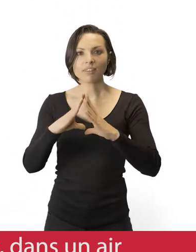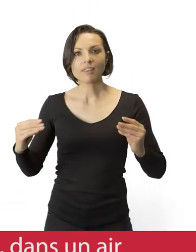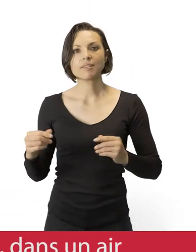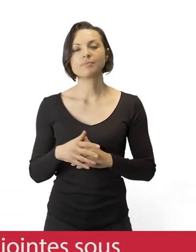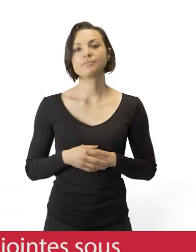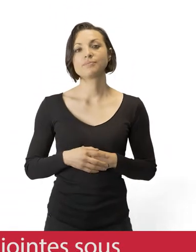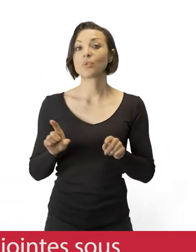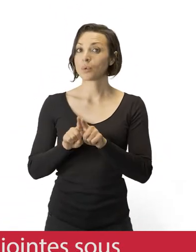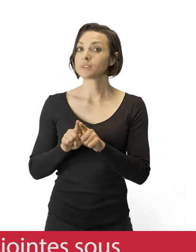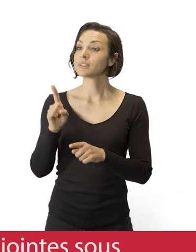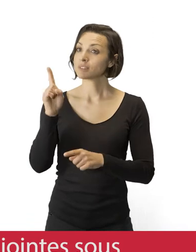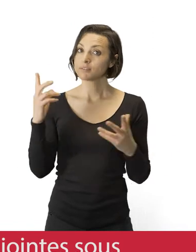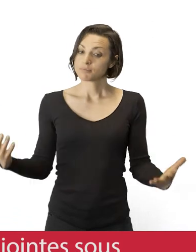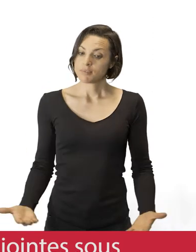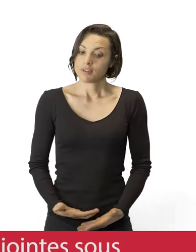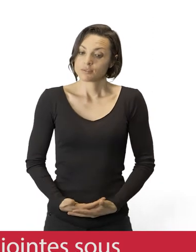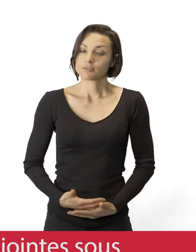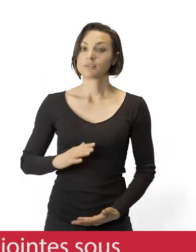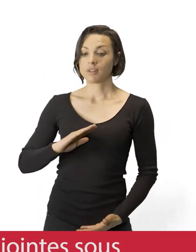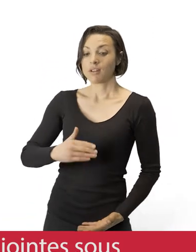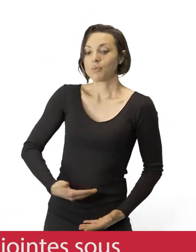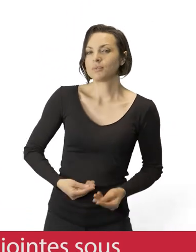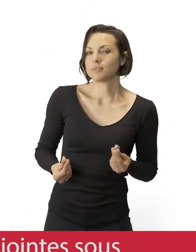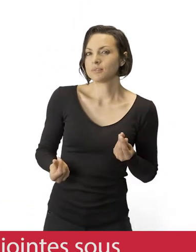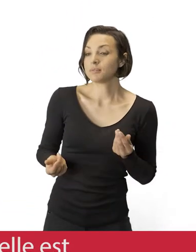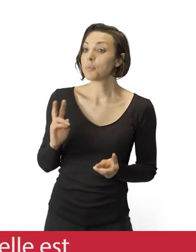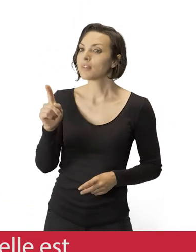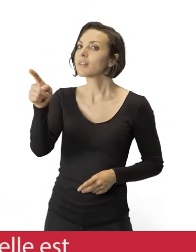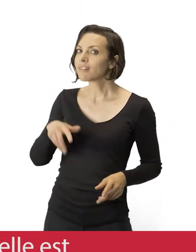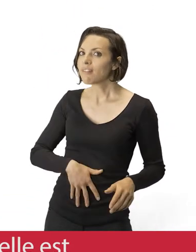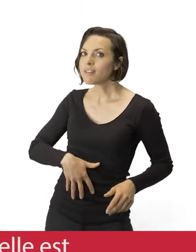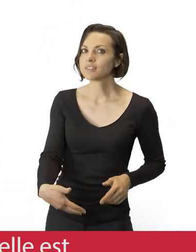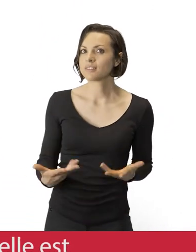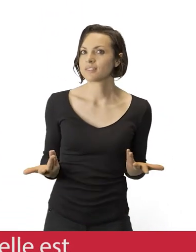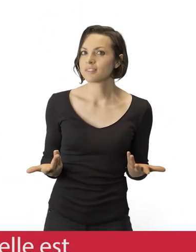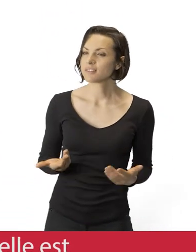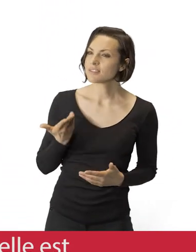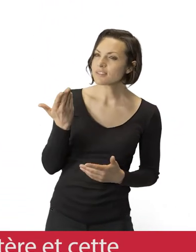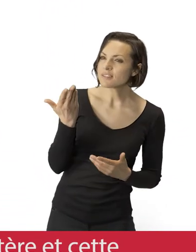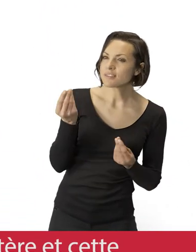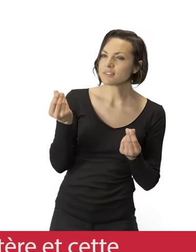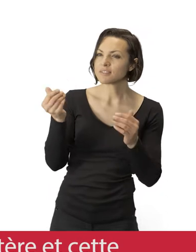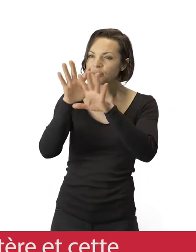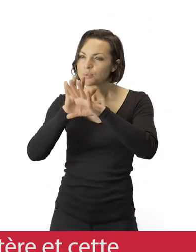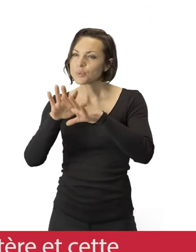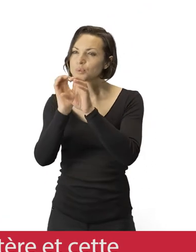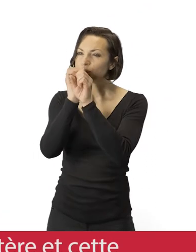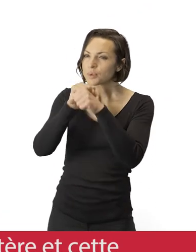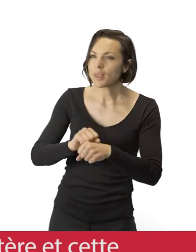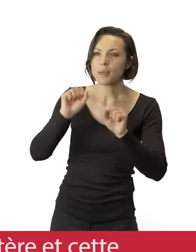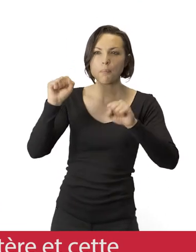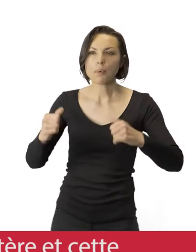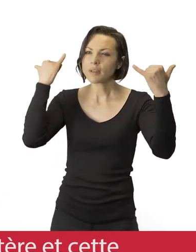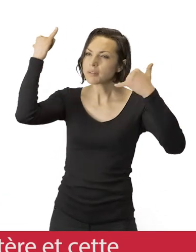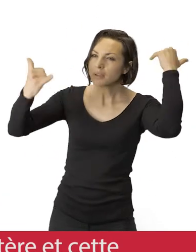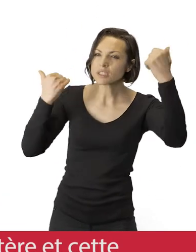d'apaisement, mais aussi avec les mains jointes sous son ventre un peu arrondi, qui laisse penser qu'elle est peut-être enceinte. Et c'est cette part de